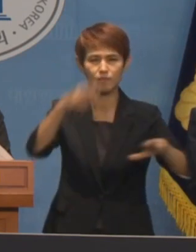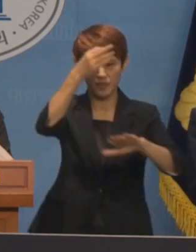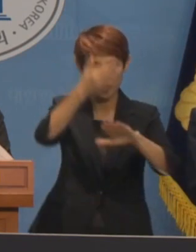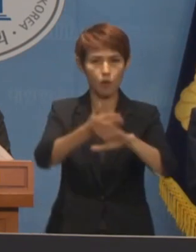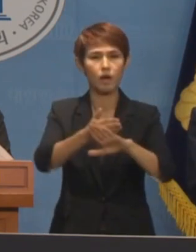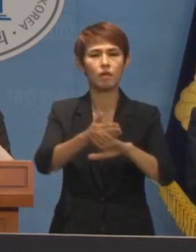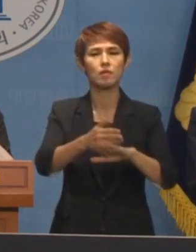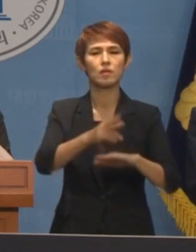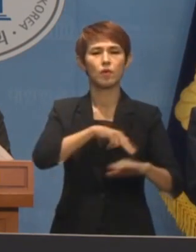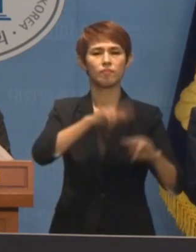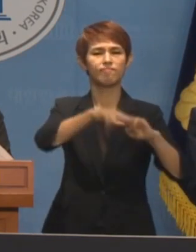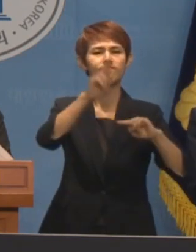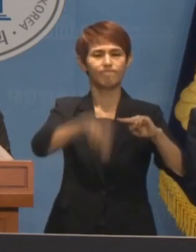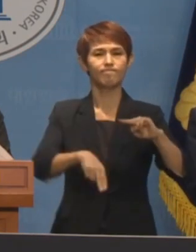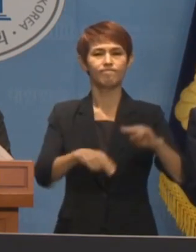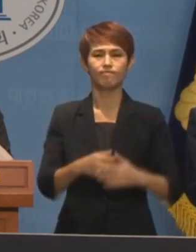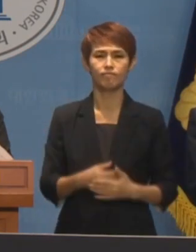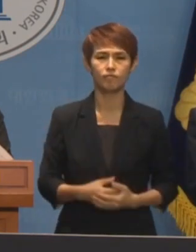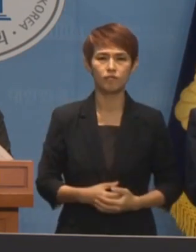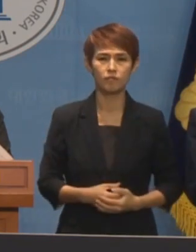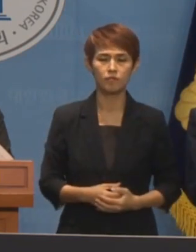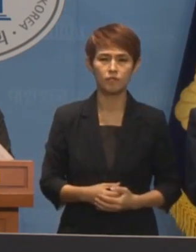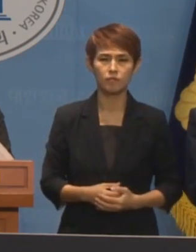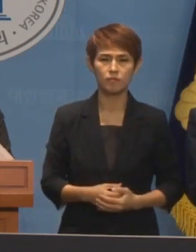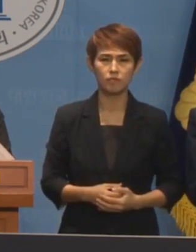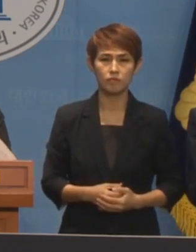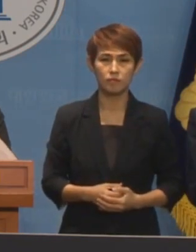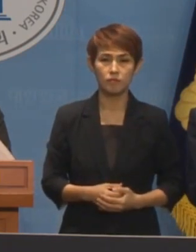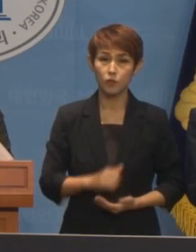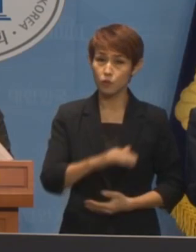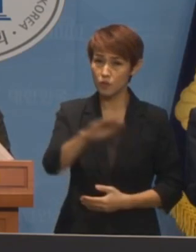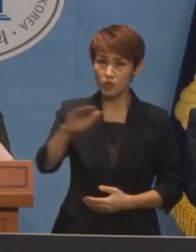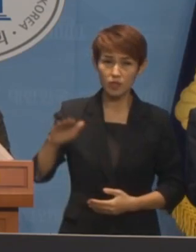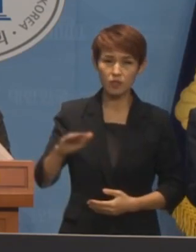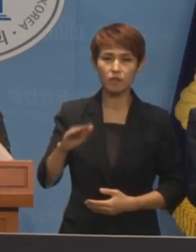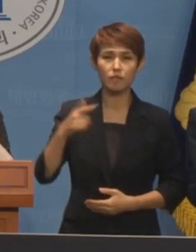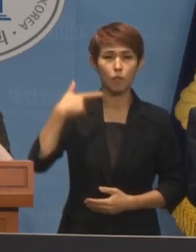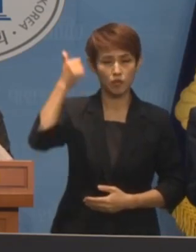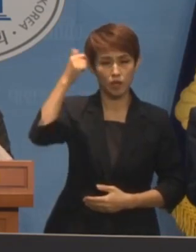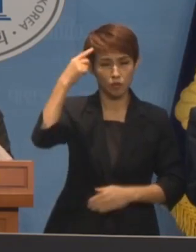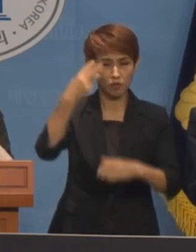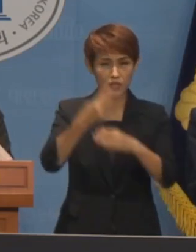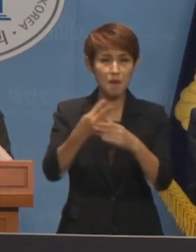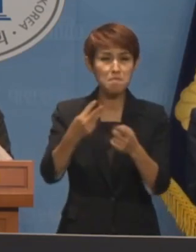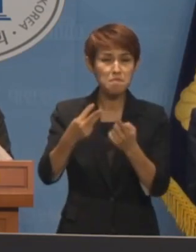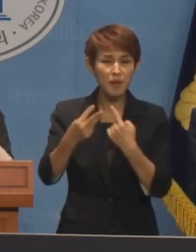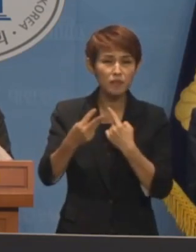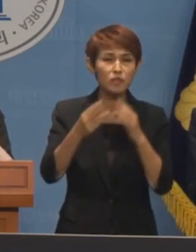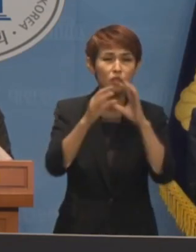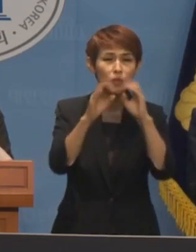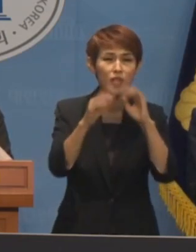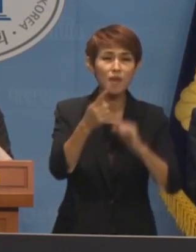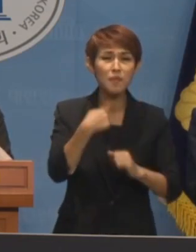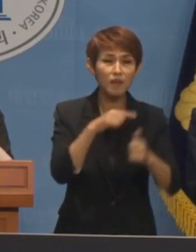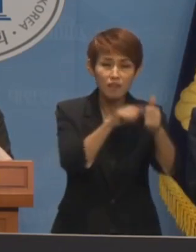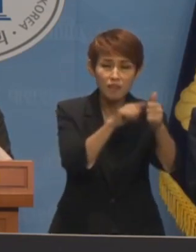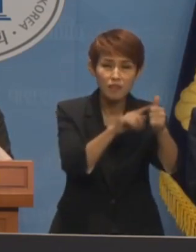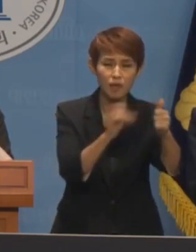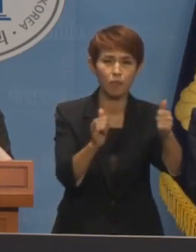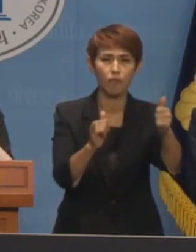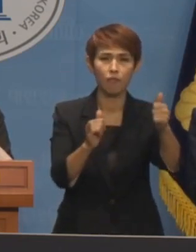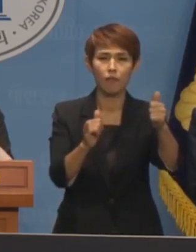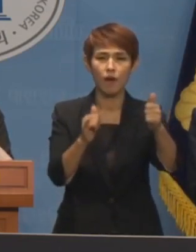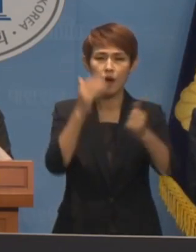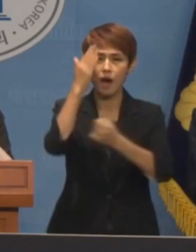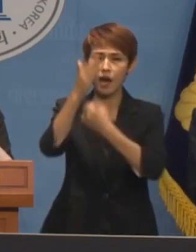사과하고 의원직에서 사퇴하라. 하나, 우리는 목회학 석사의 전도사 출신인 자가 어떻게